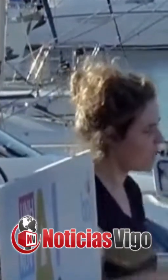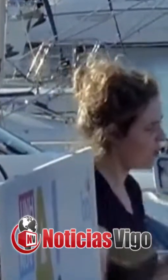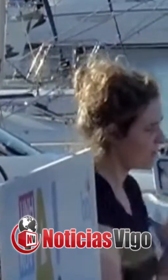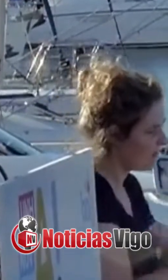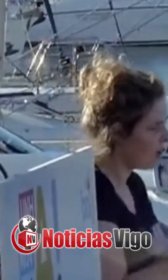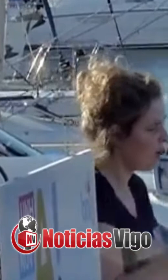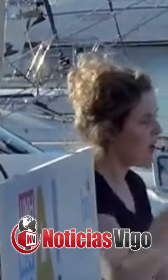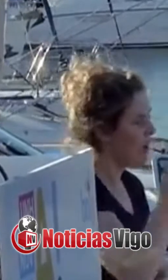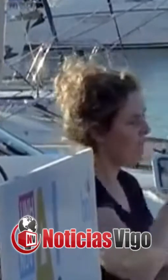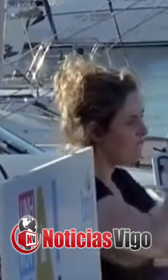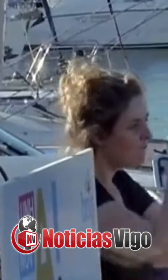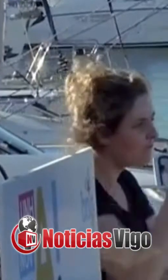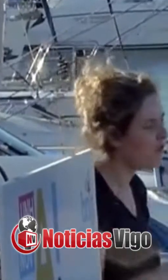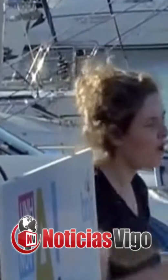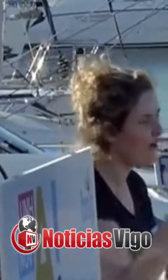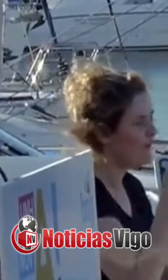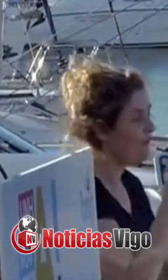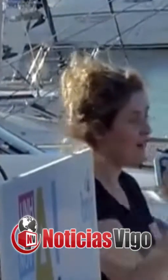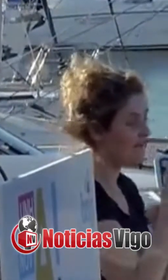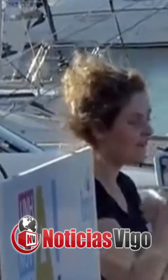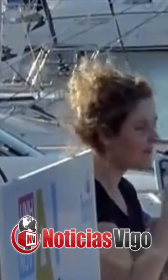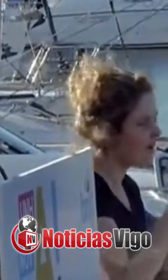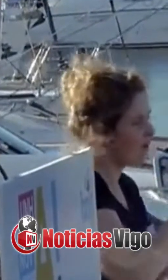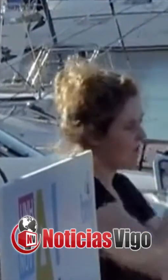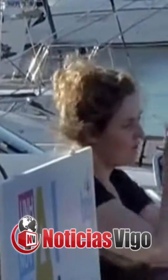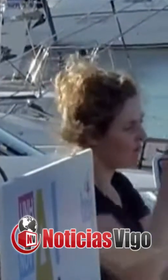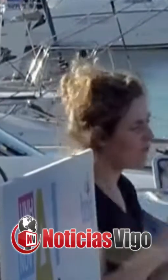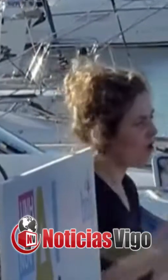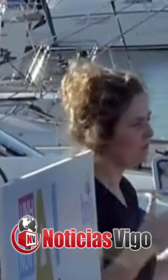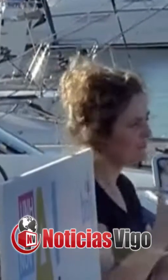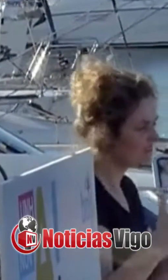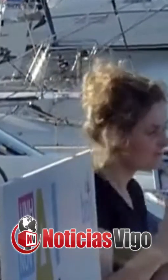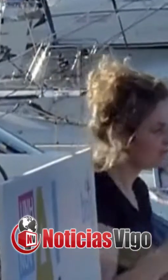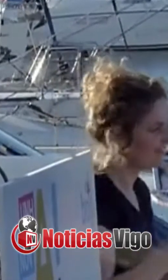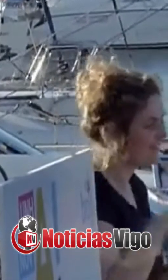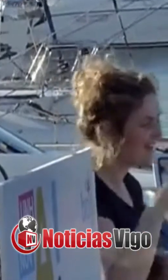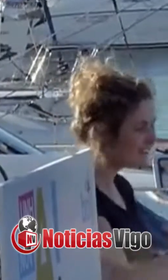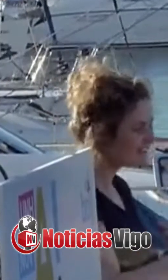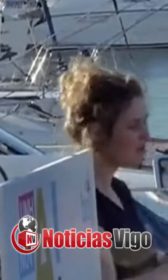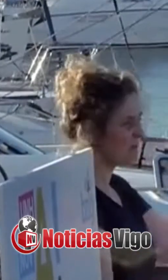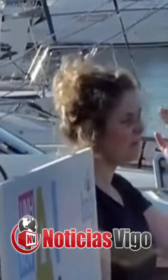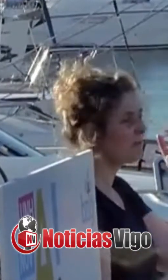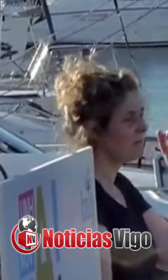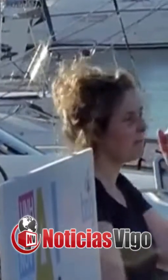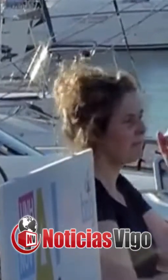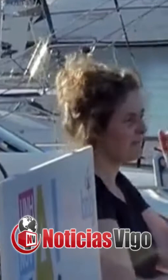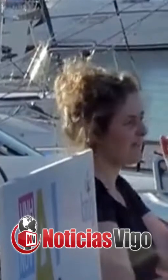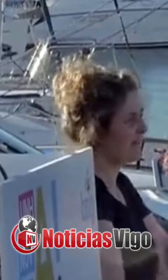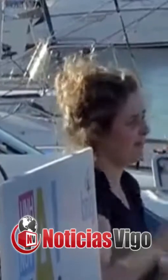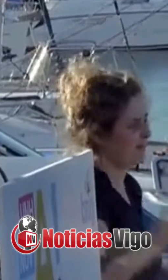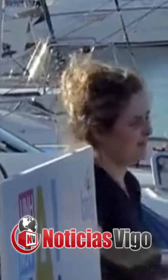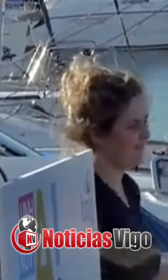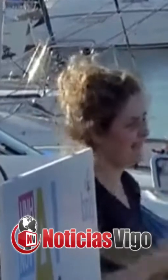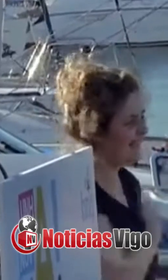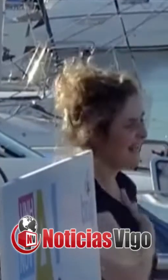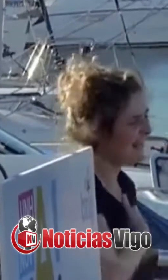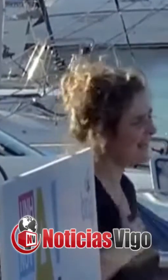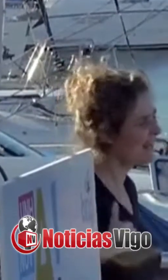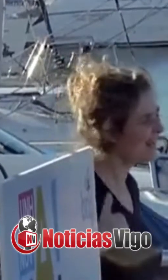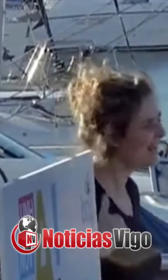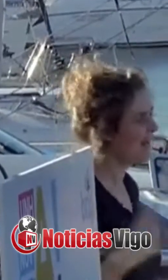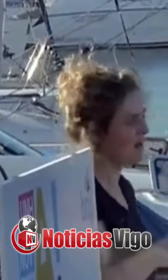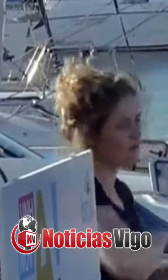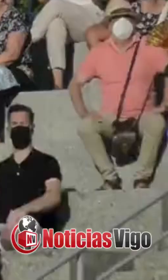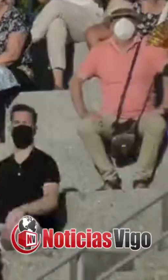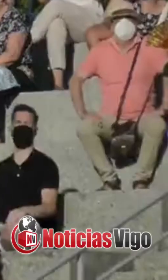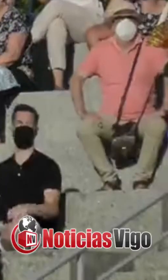o modelo de financiación, sobre o modelo de infraestructuras. Son os piares fundamentais e nós queremos soberanía sobre todos eles